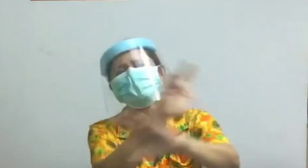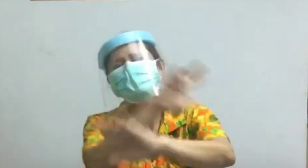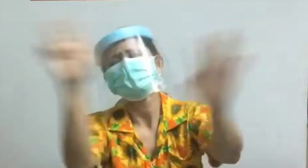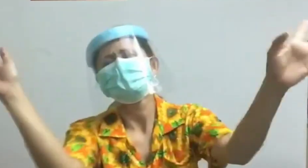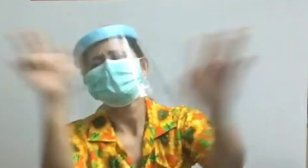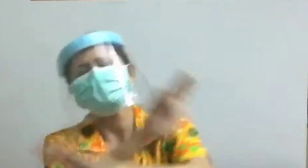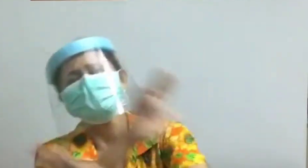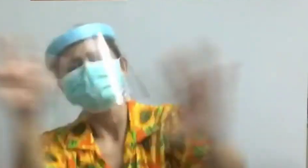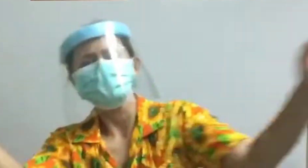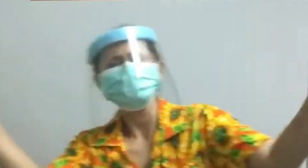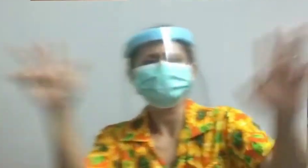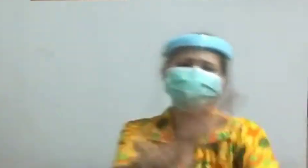รับเงินทุกเดือนลูกค้าโทรมา